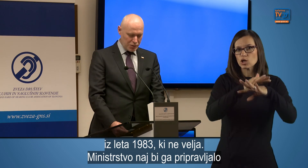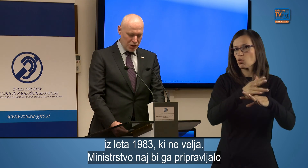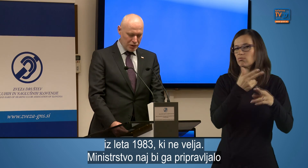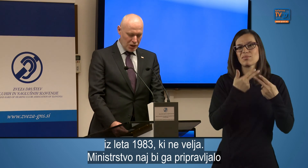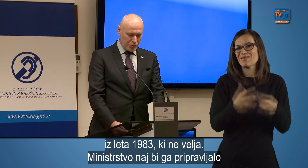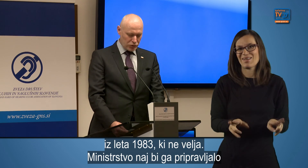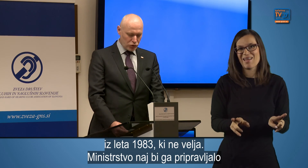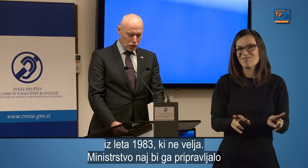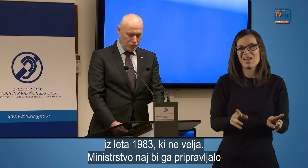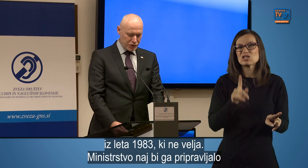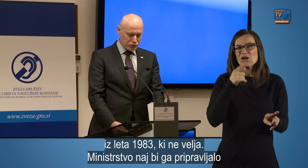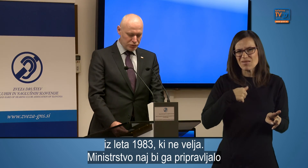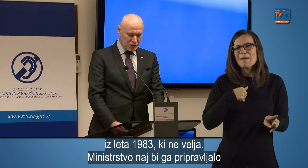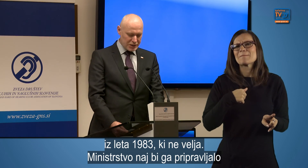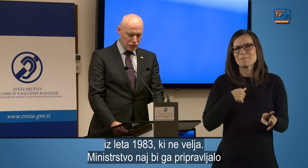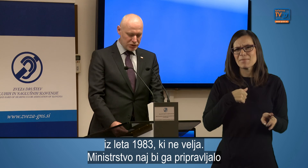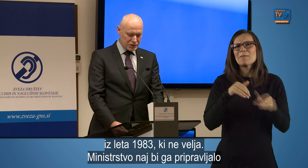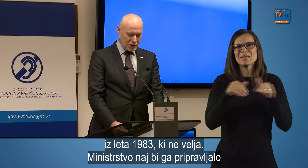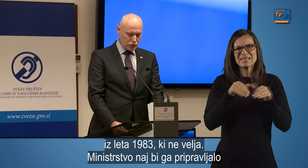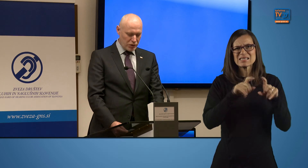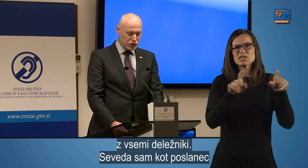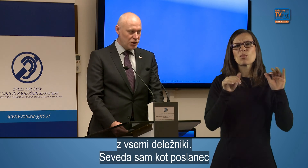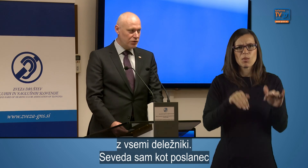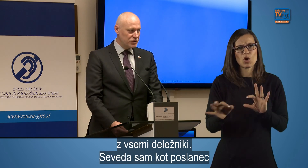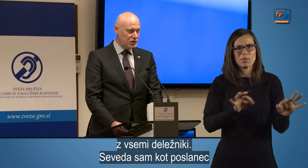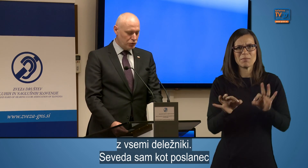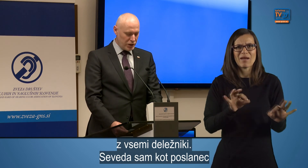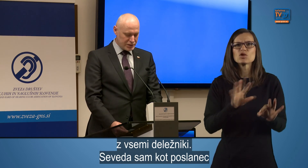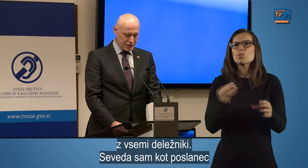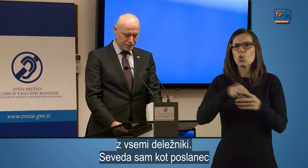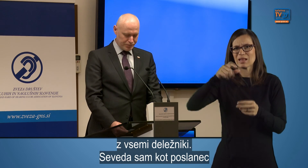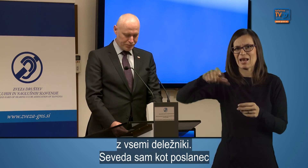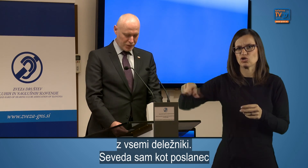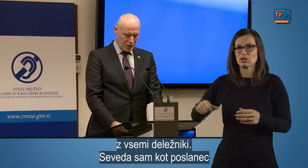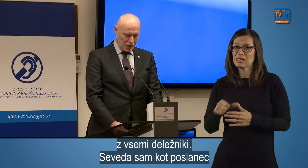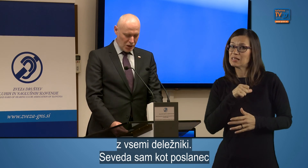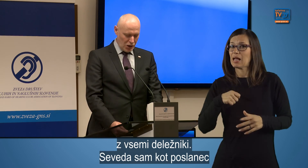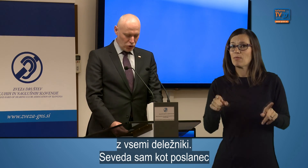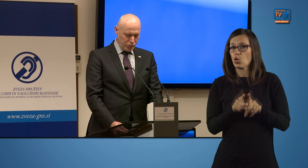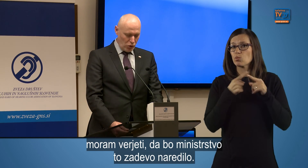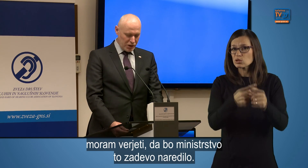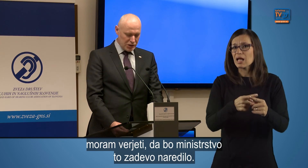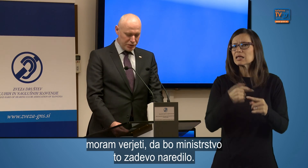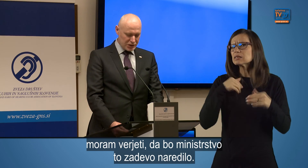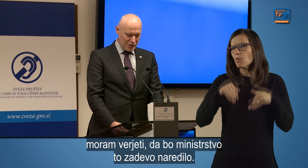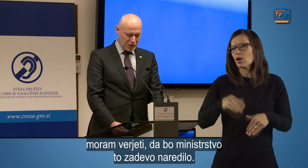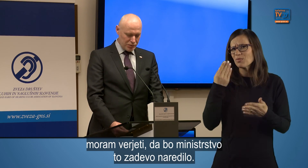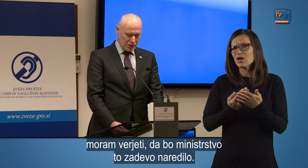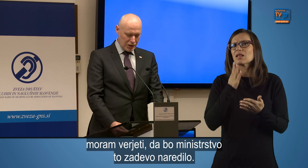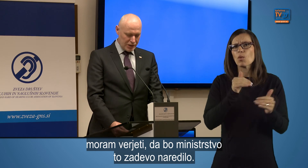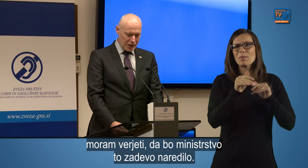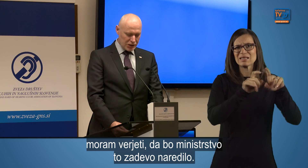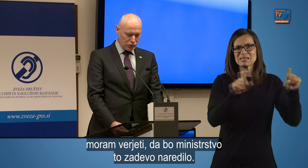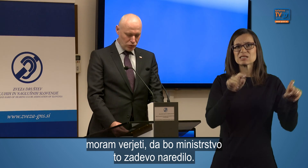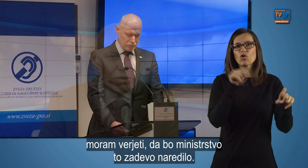seveda ne velja. Vem, da ga ministrstvo naj bi pripravljalo z vsemi deležniki. Seveda sam kot poslanec moram pač verjeti, da bo to ministrstvo